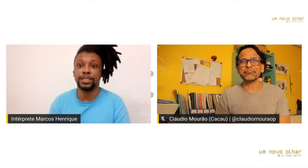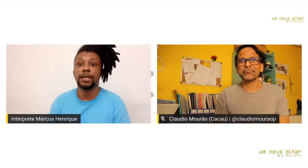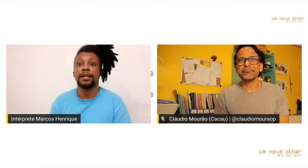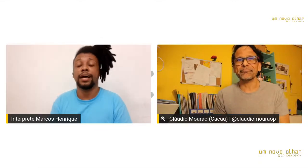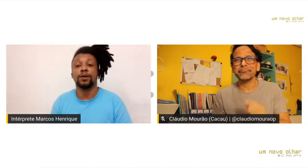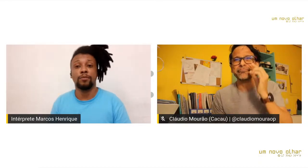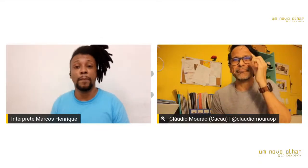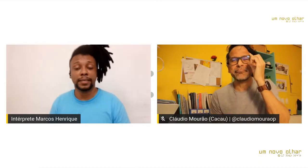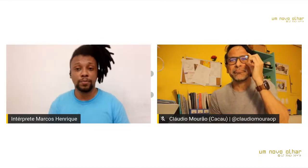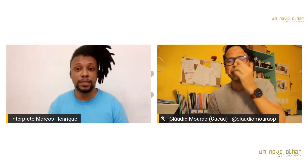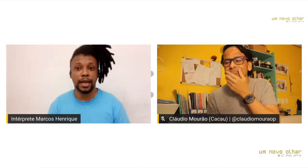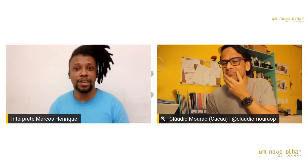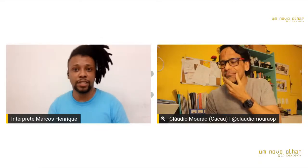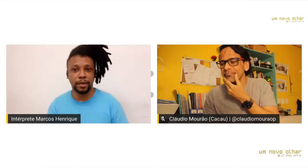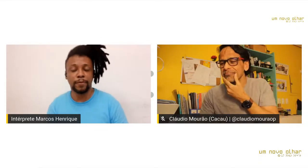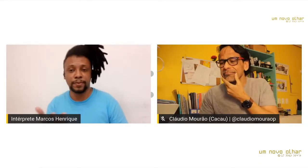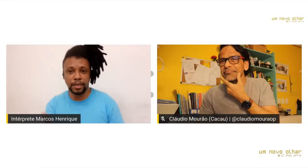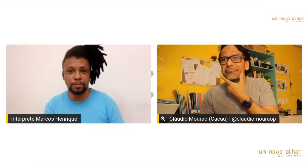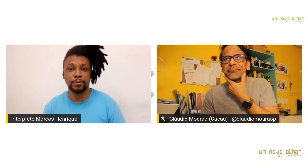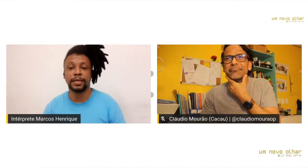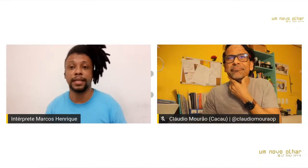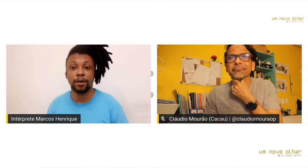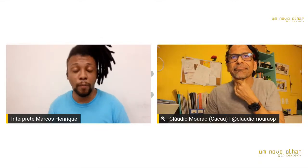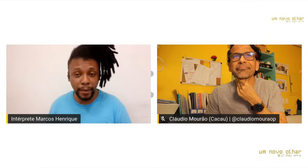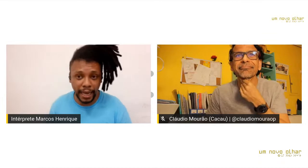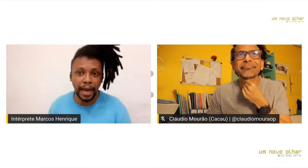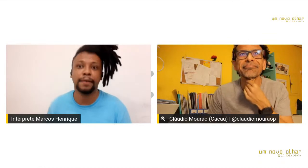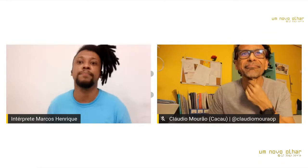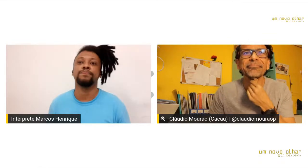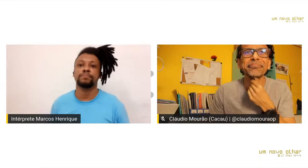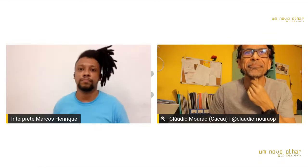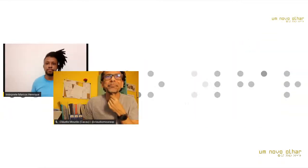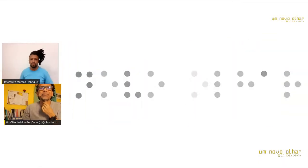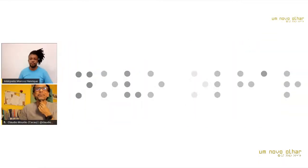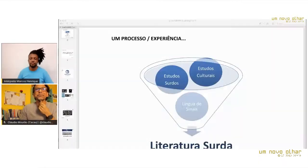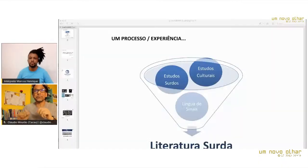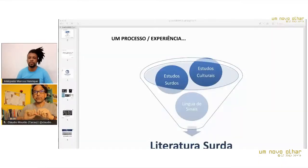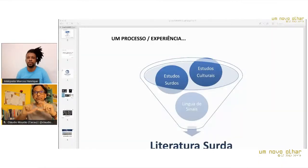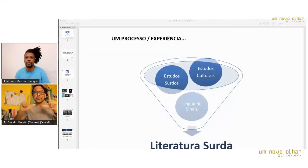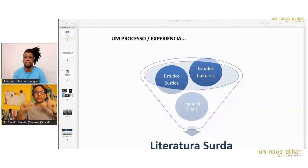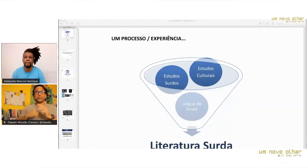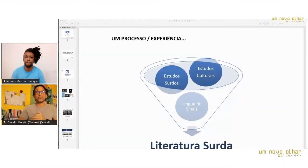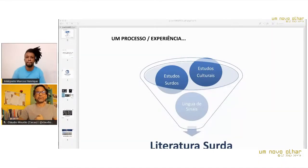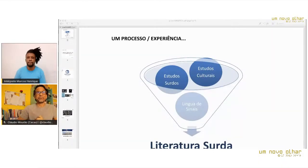Produções literárias e agora eu vou passar um de lado aqui para vocês poderem acompanhar